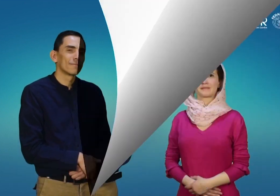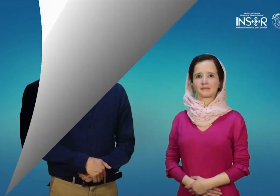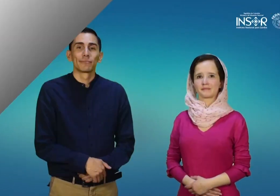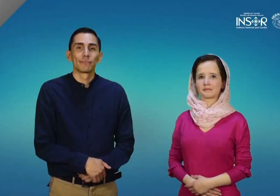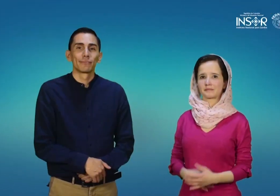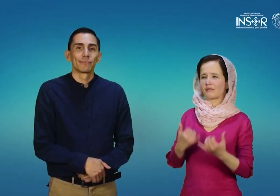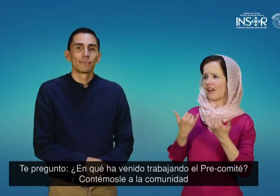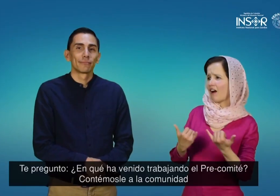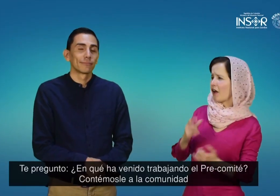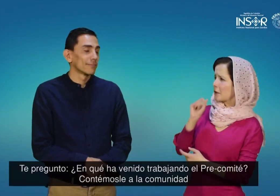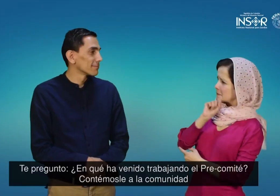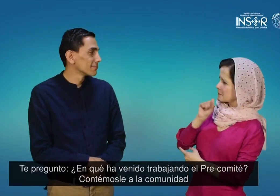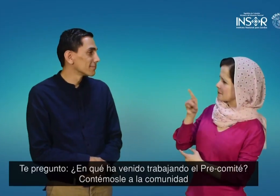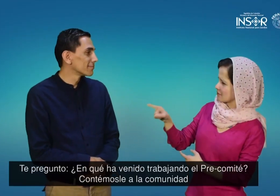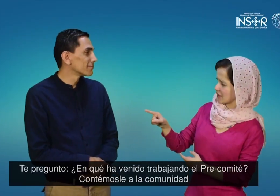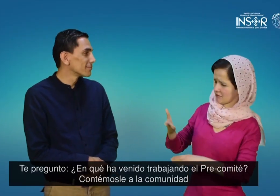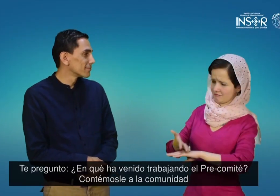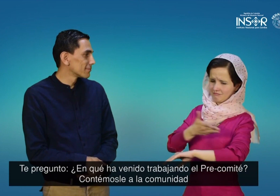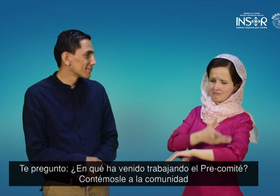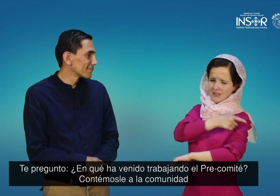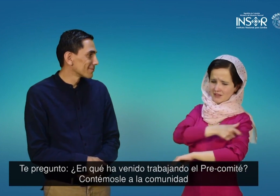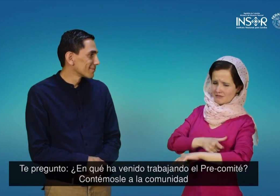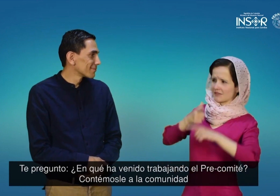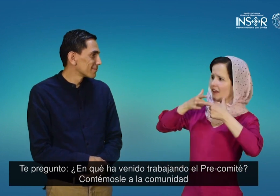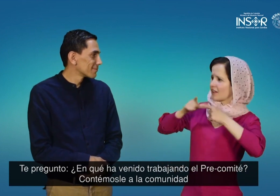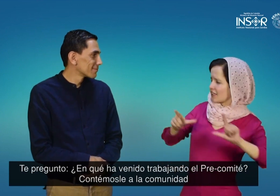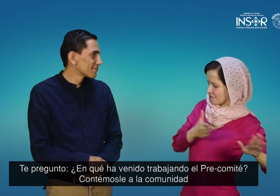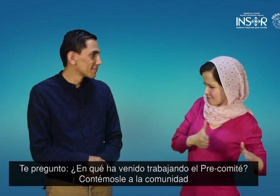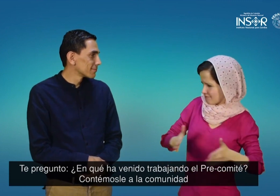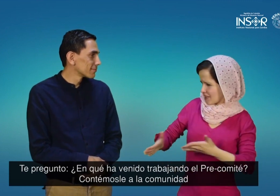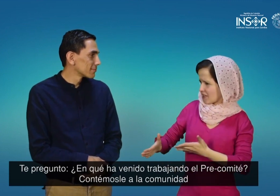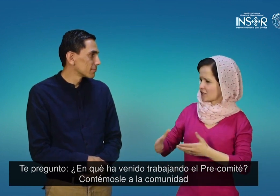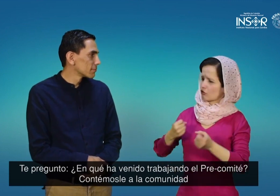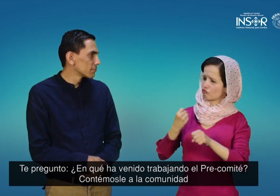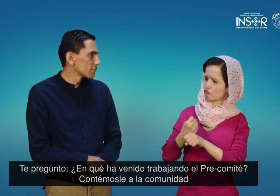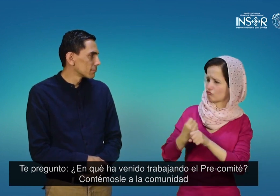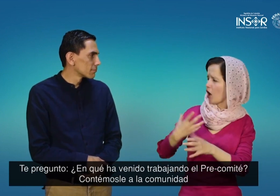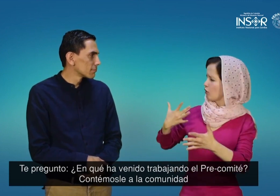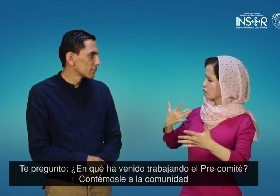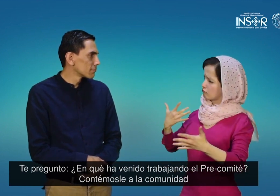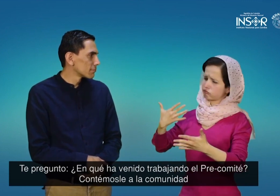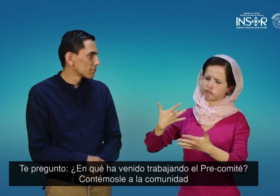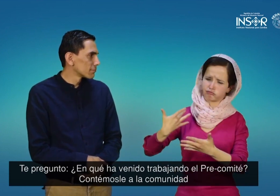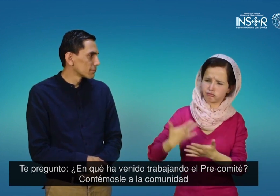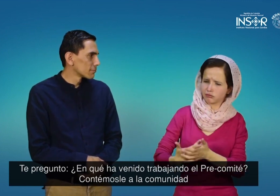Te pregunto, ¿en qué ha venido trabajando el Precomité de Planeación Lingüística? Contémosle a la comunidad.